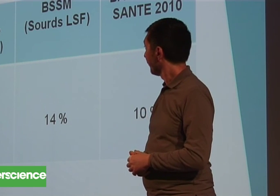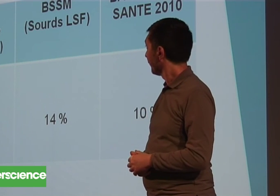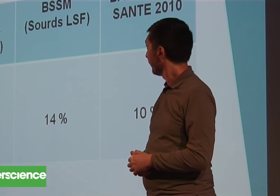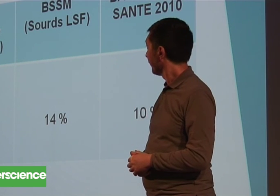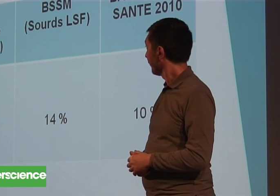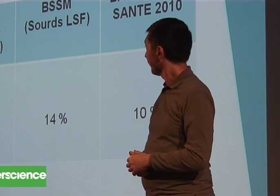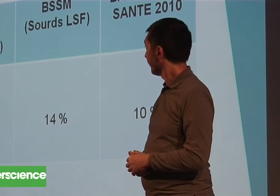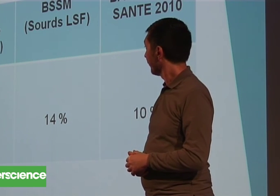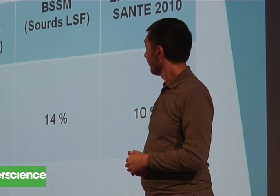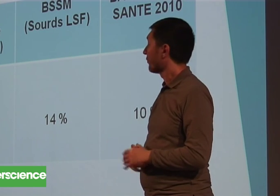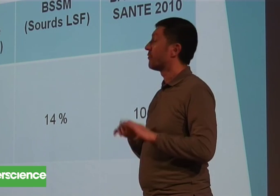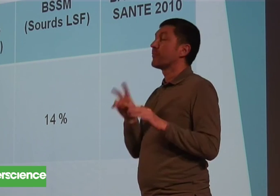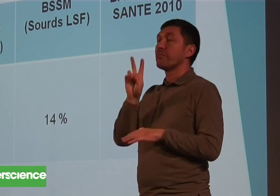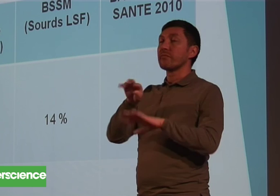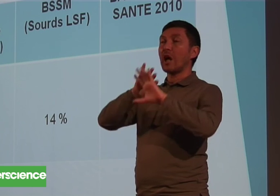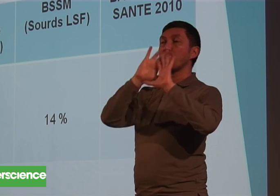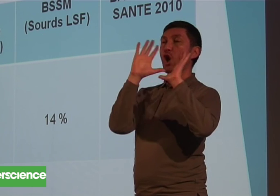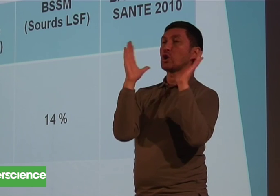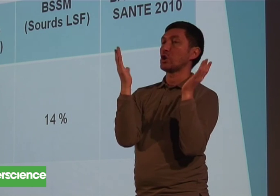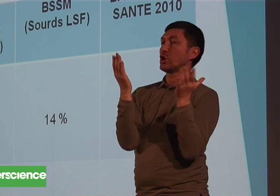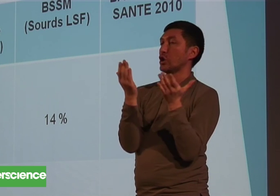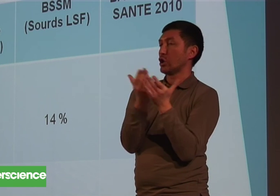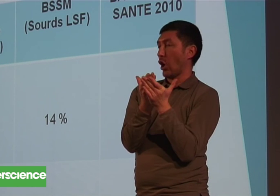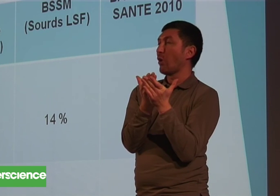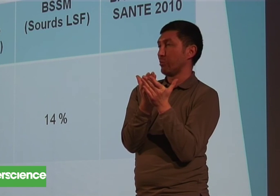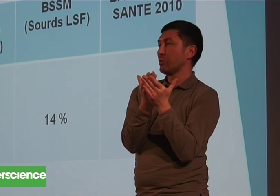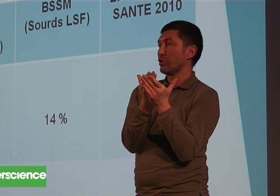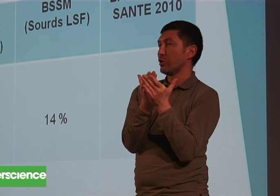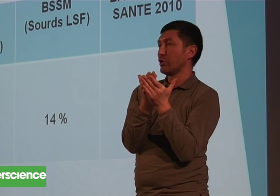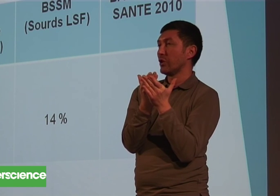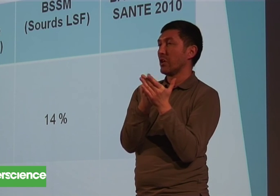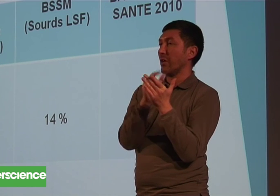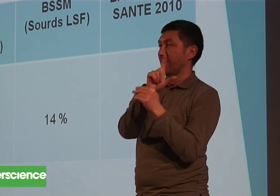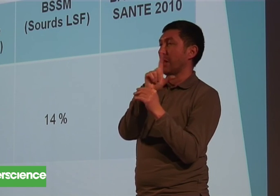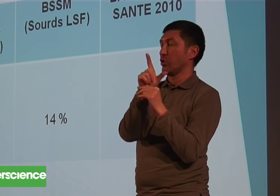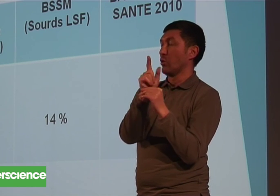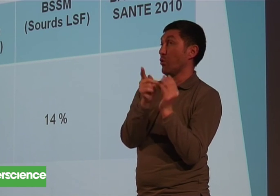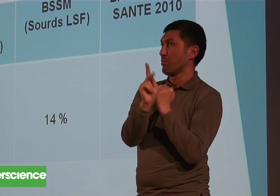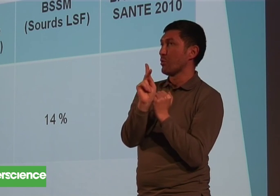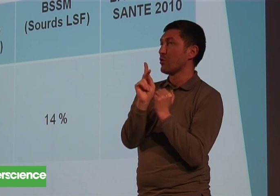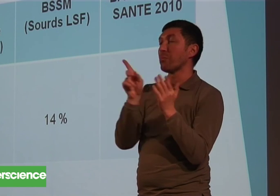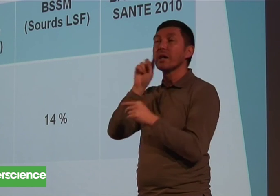de l'échantillon, la santé perçue mauvaise ou médiocre est un peu plus importante que cela. Elle est à 22%.